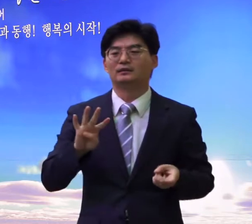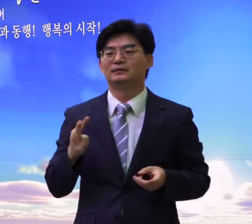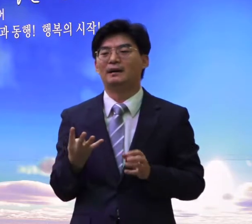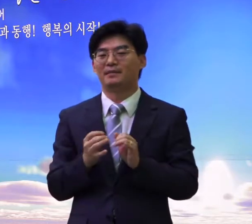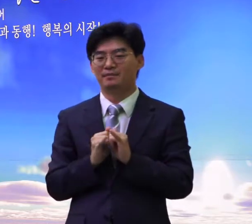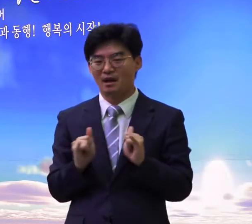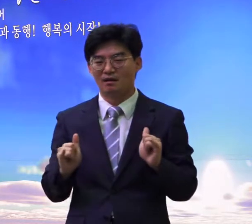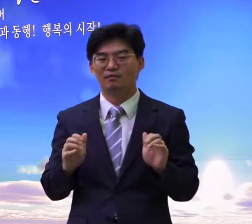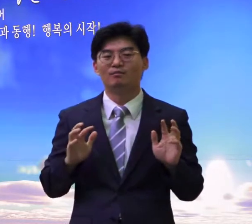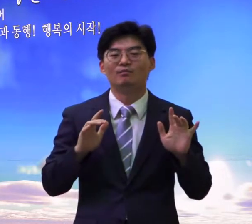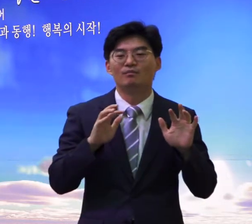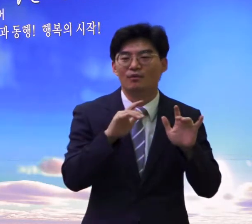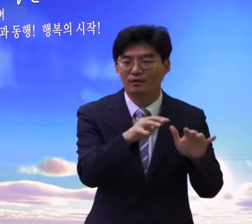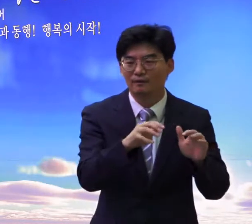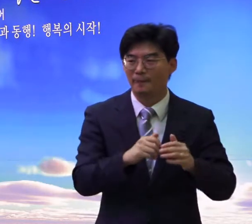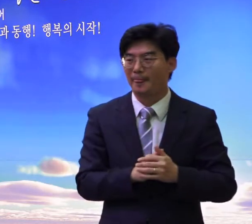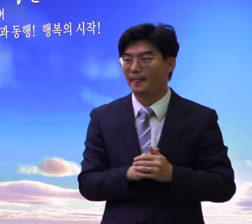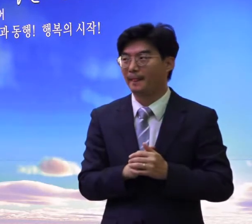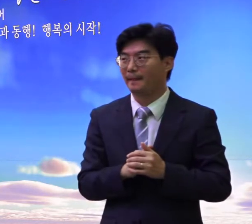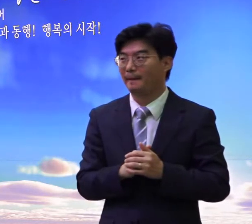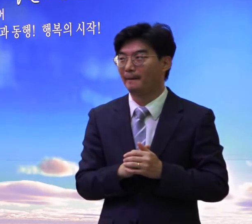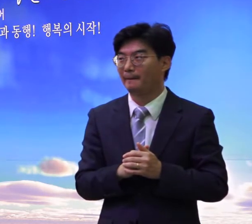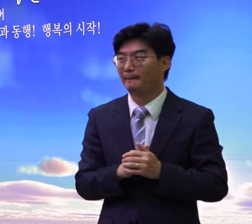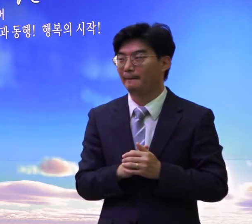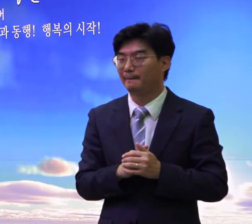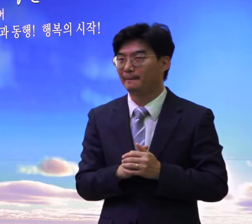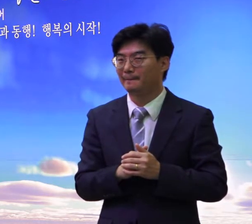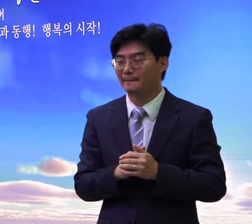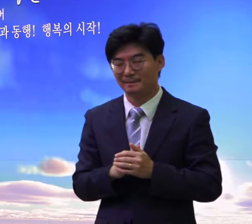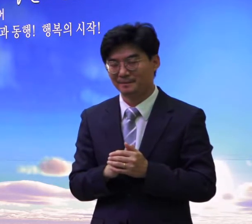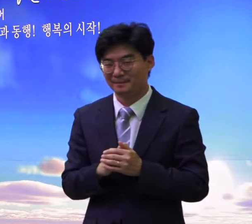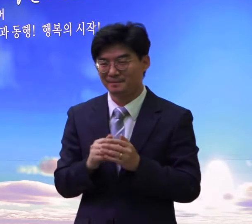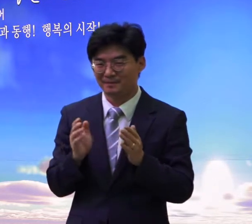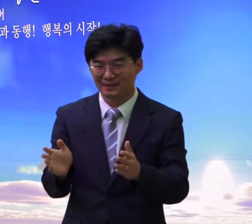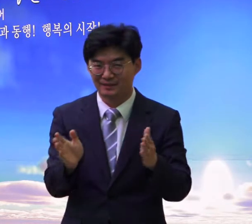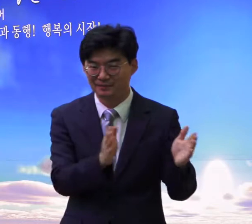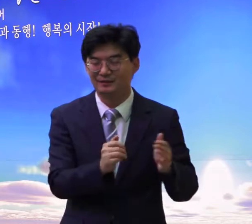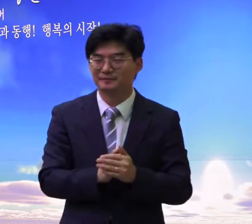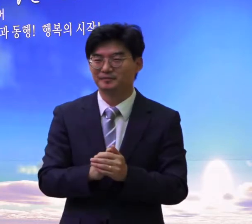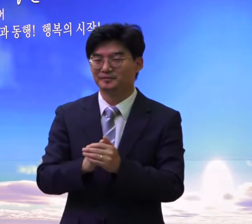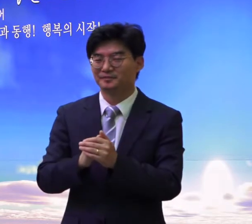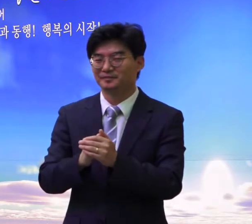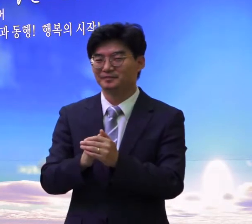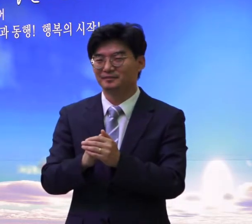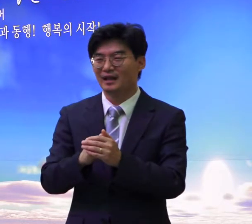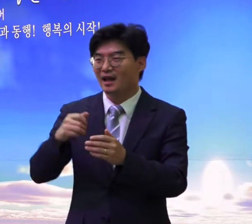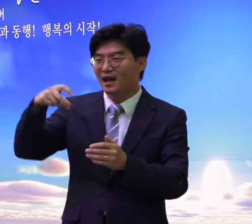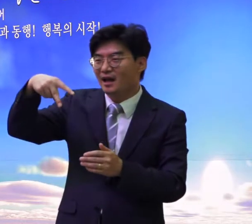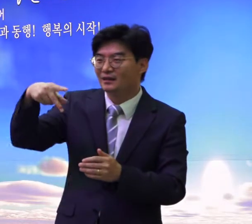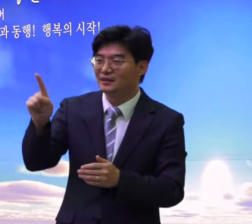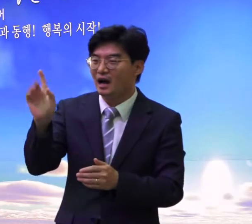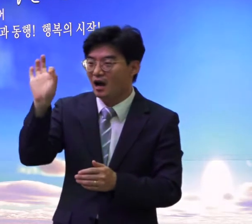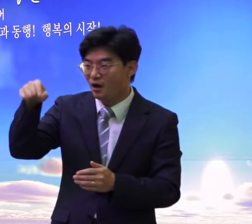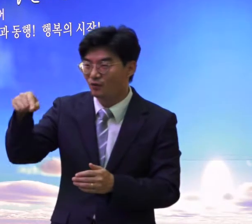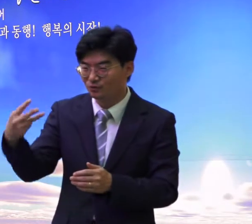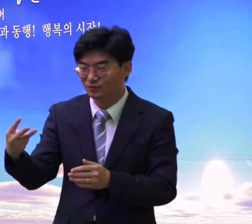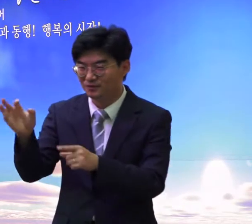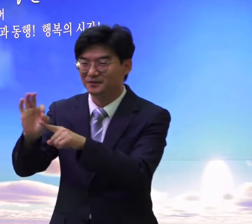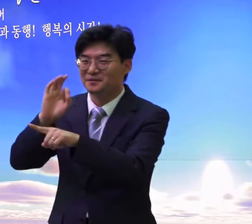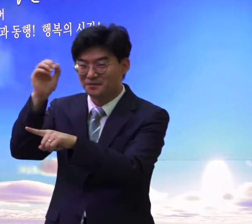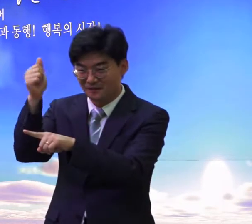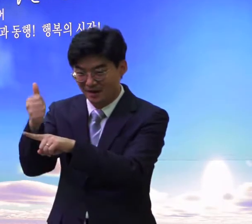여러분, 다윗 혼자만 얼마나 힘듭니까? 사울 왕을 피해서 그 고통 속에 있는 다윗 왕 혼자도 힘들고 혼자도